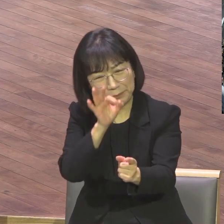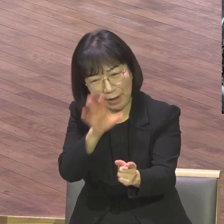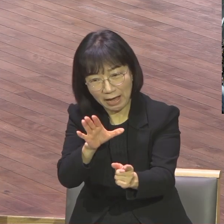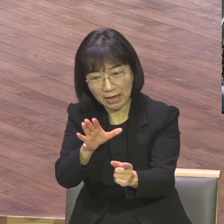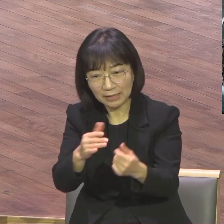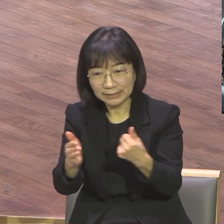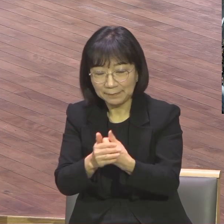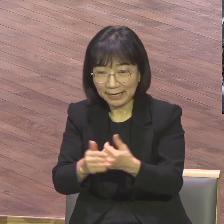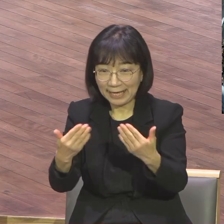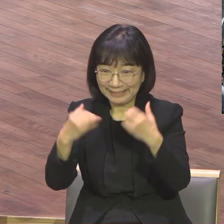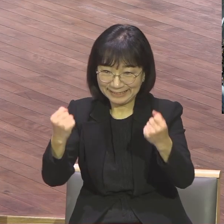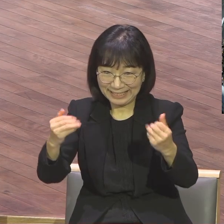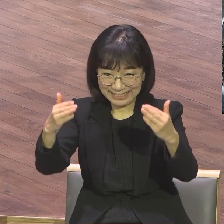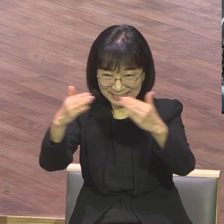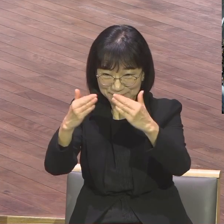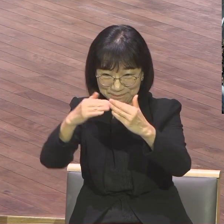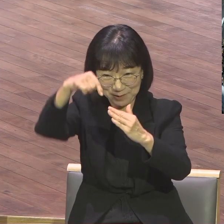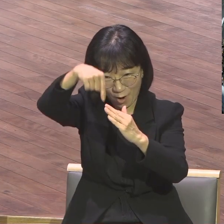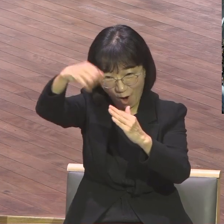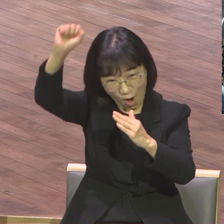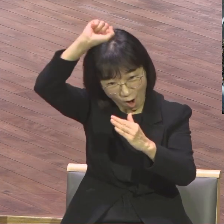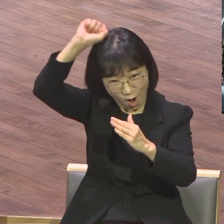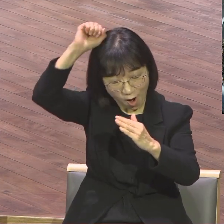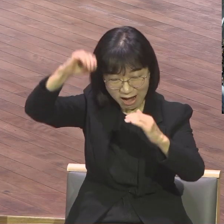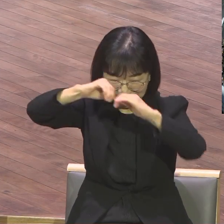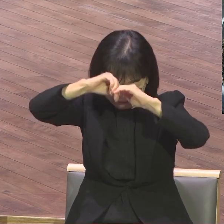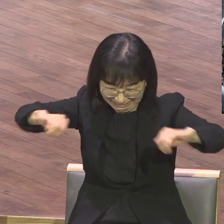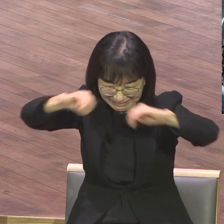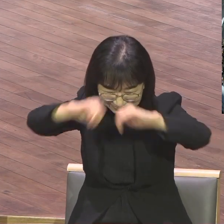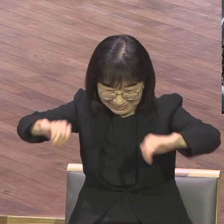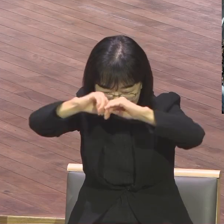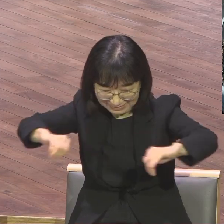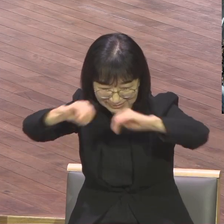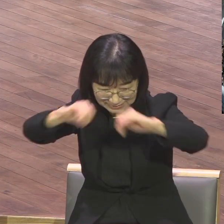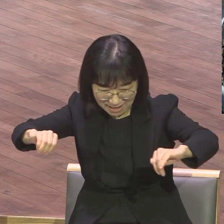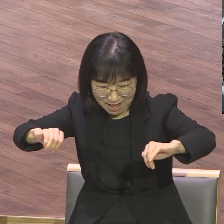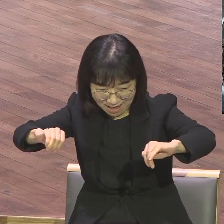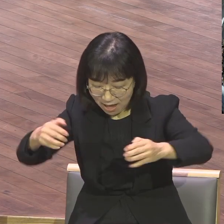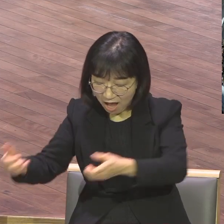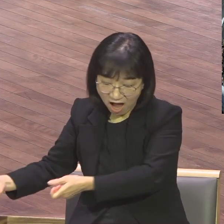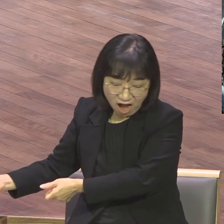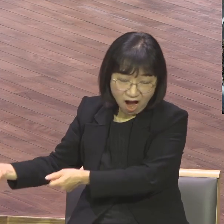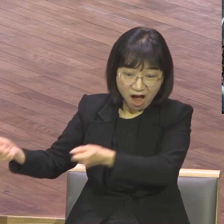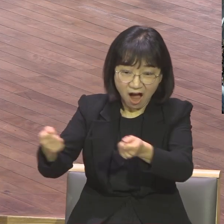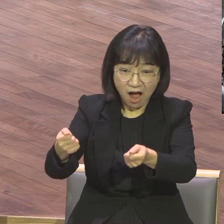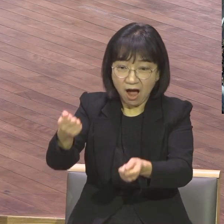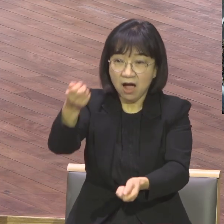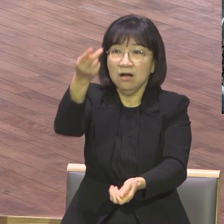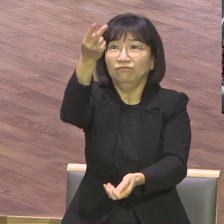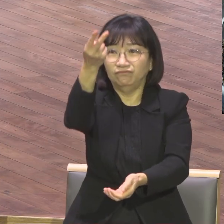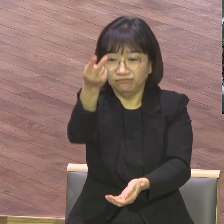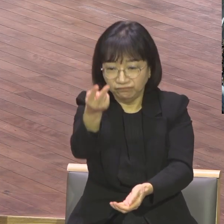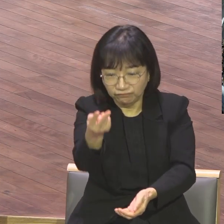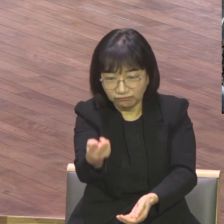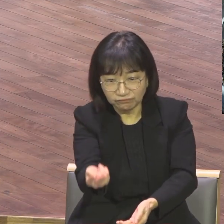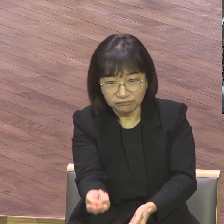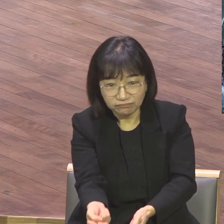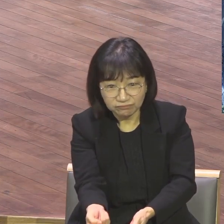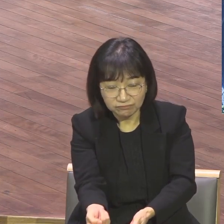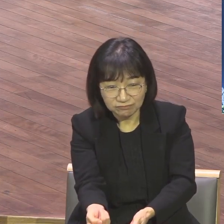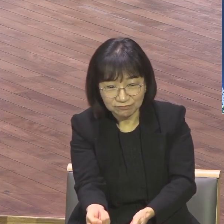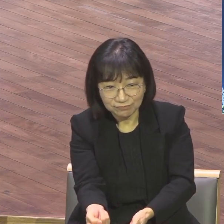계신 곳에 지붕을 뜯고 구멍을 내고 중풍병자가 누운 상을 달아내리니.